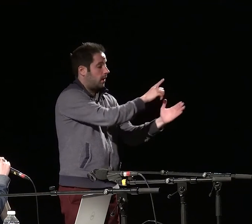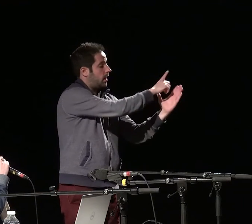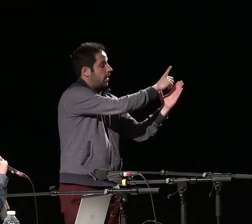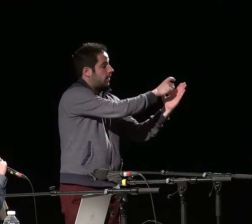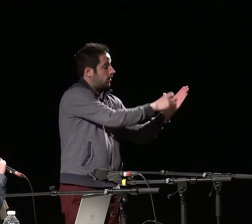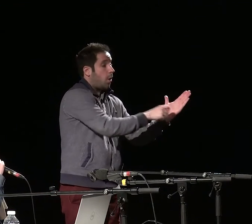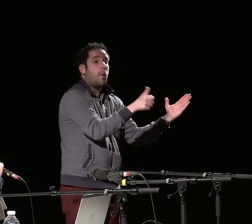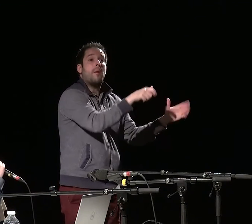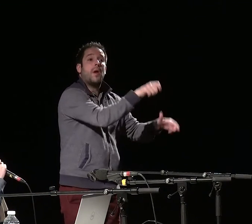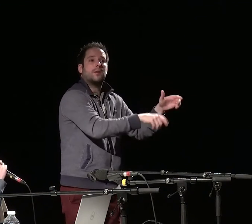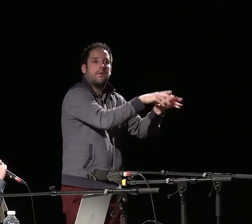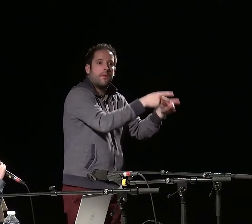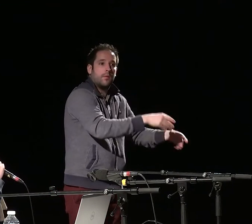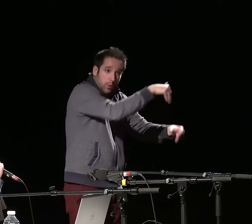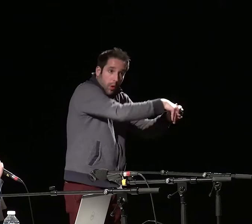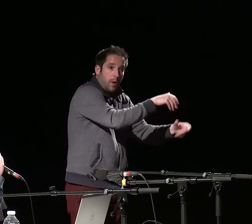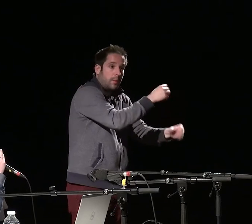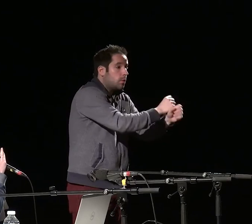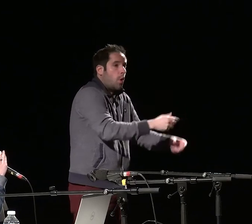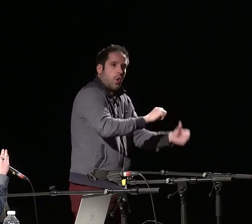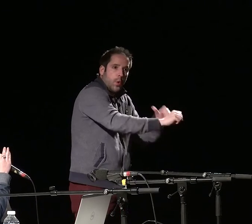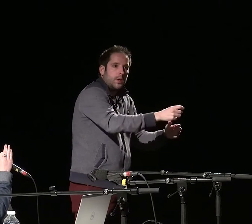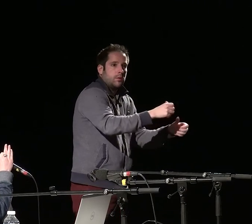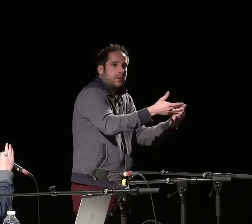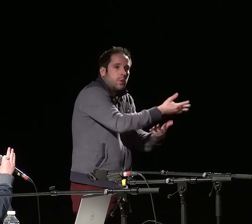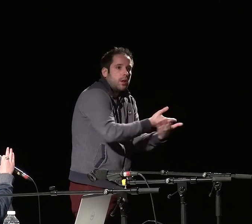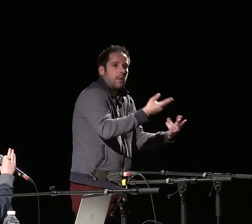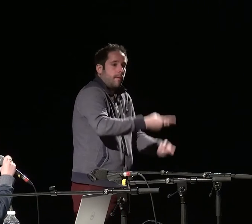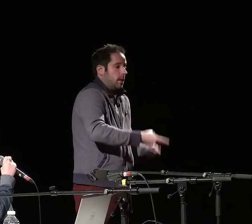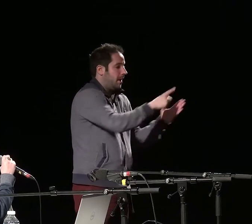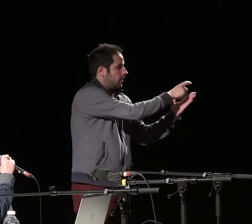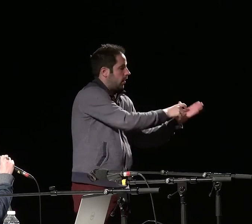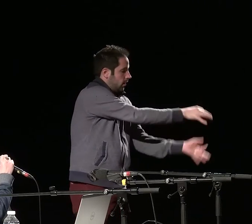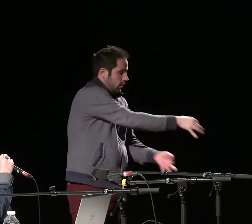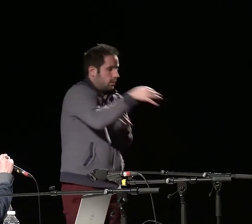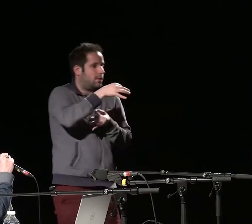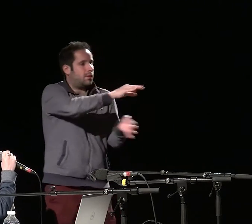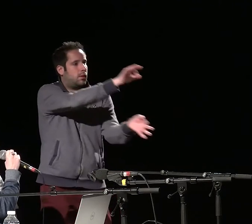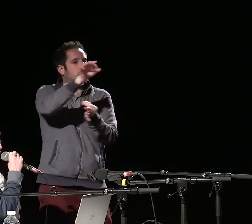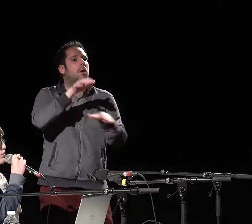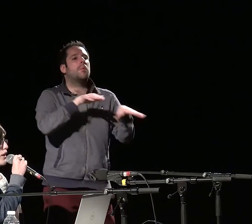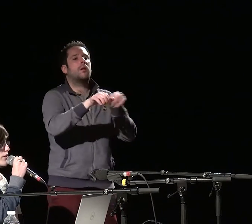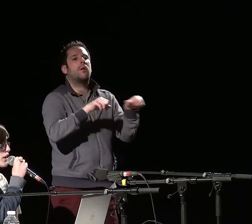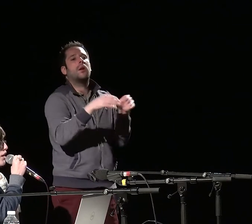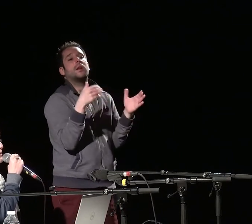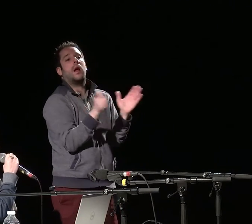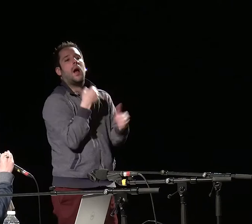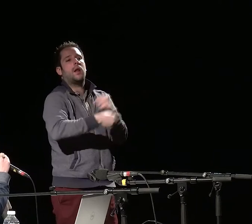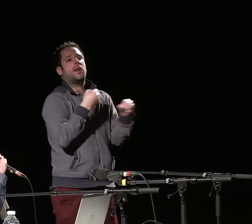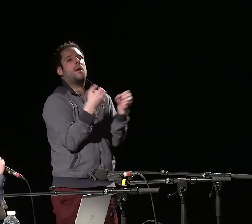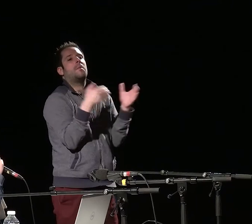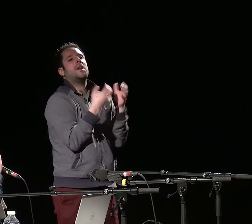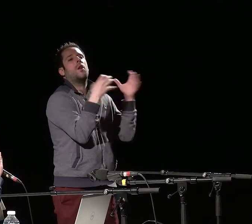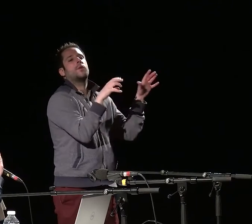venant des prisonniers eux-mêmes sur leurs conditions de vie. Et qui a posé de manière un peu contemporaine, on parle de 1981, mais de